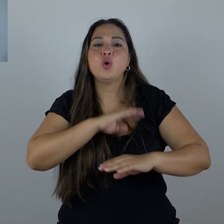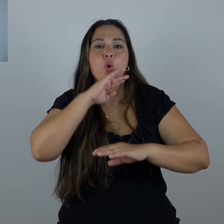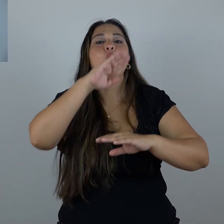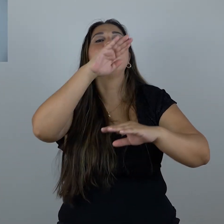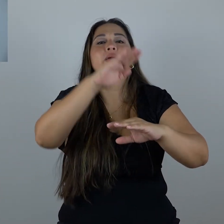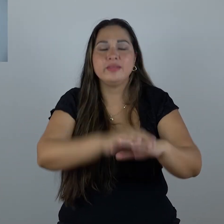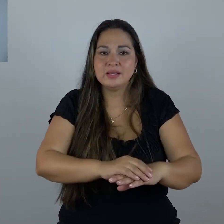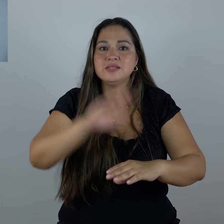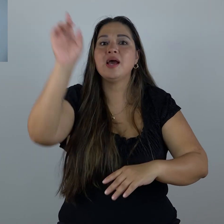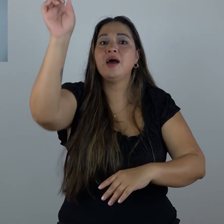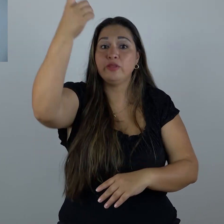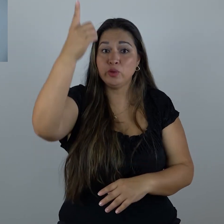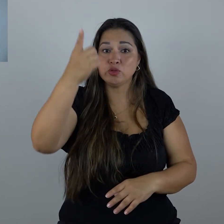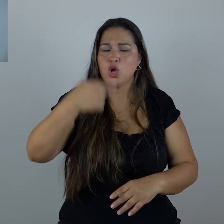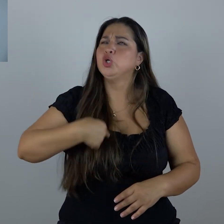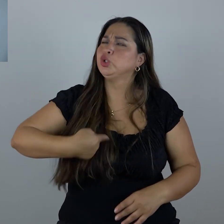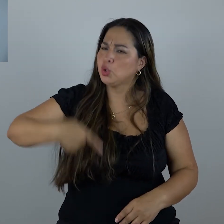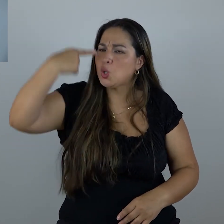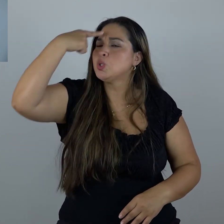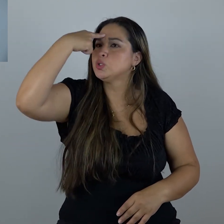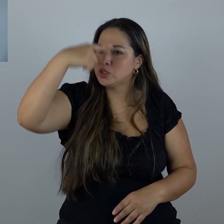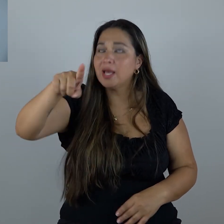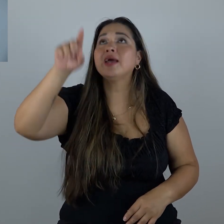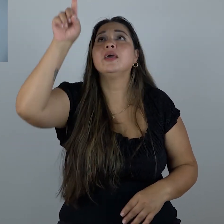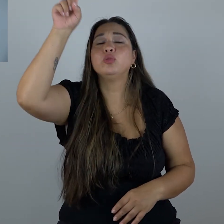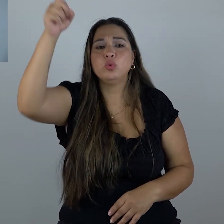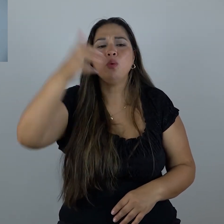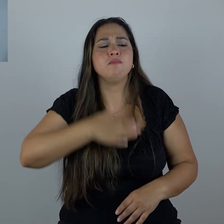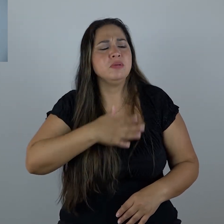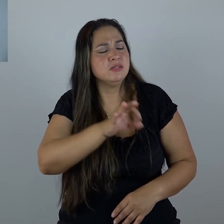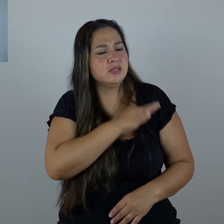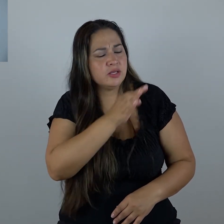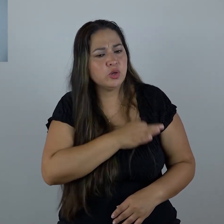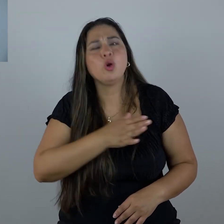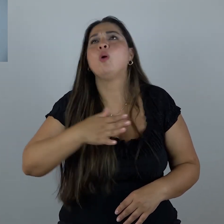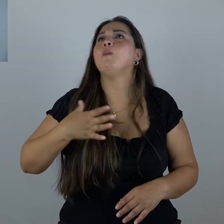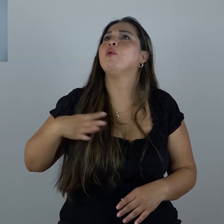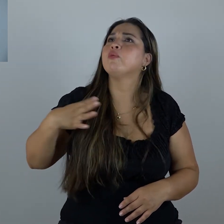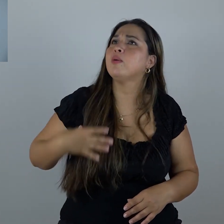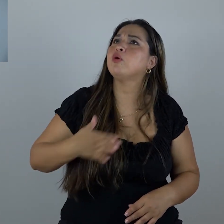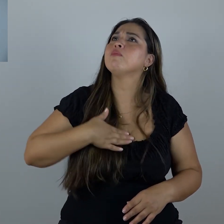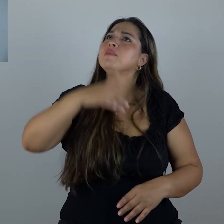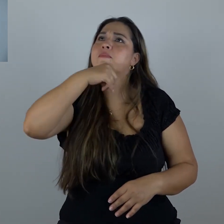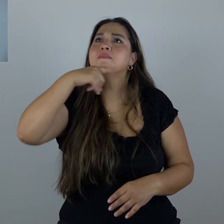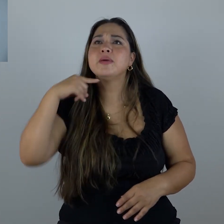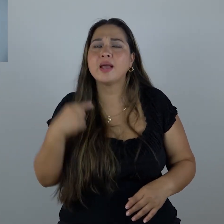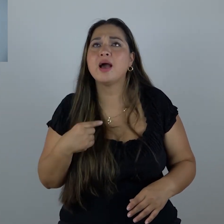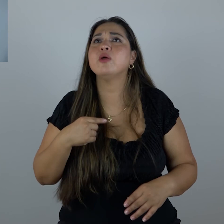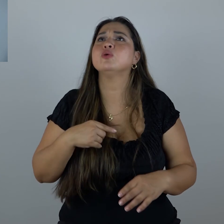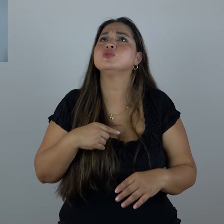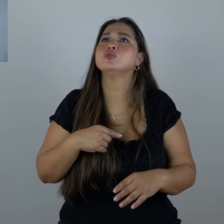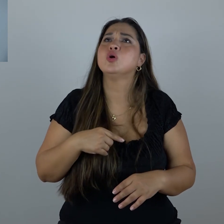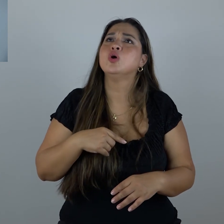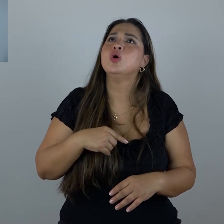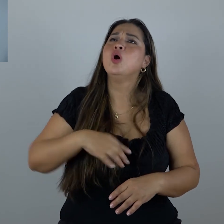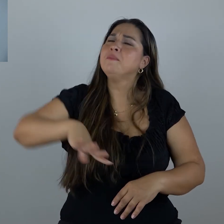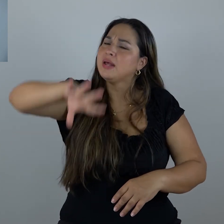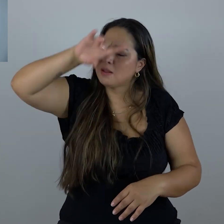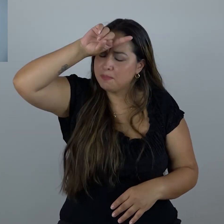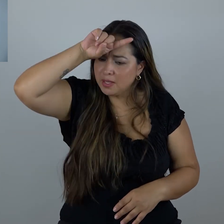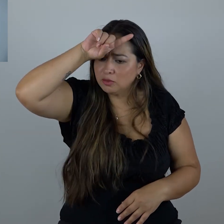creído en ti, tengo fe, sé que eres mi Señor, perdona mis pecados. Y someterte a ese